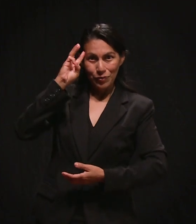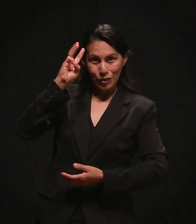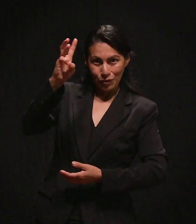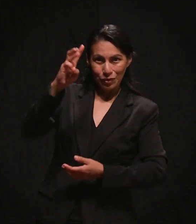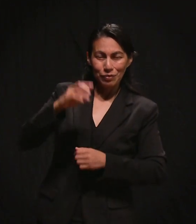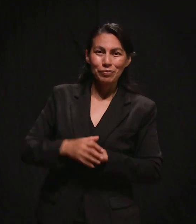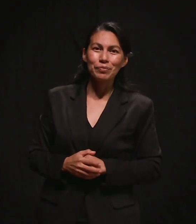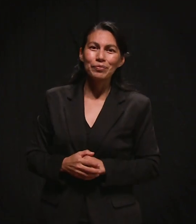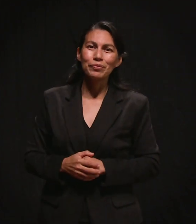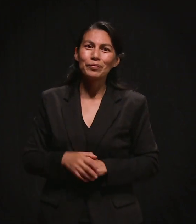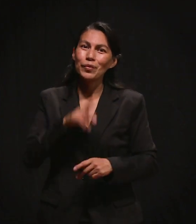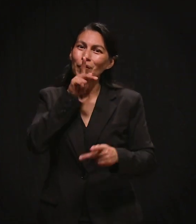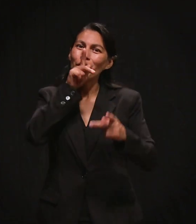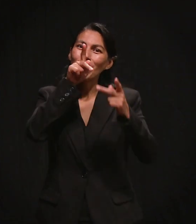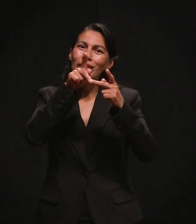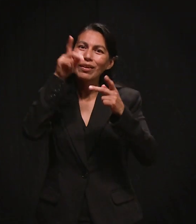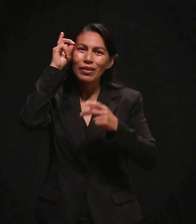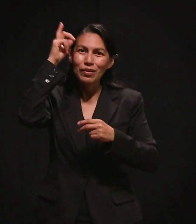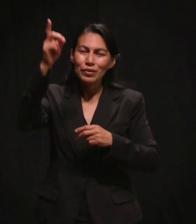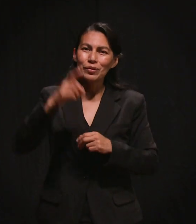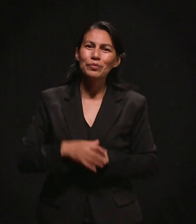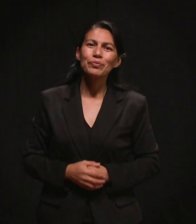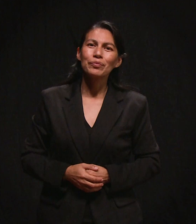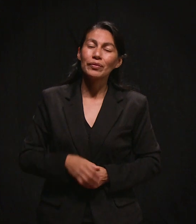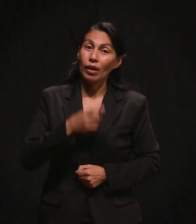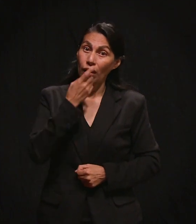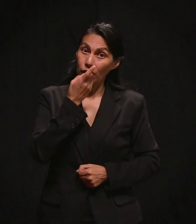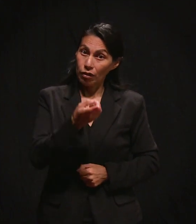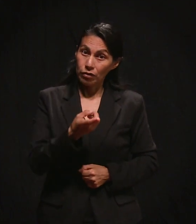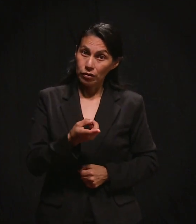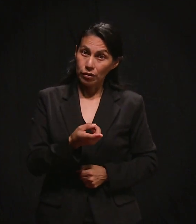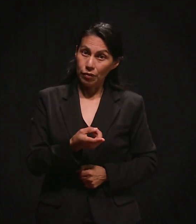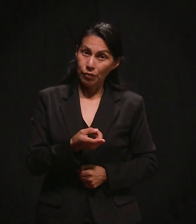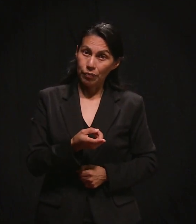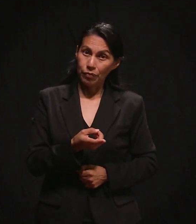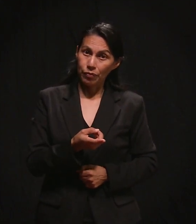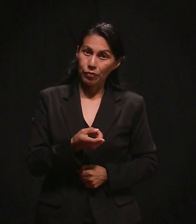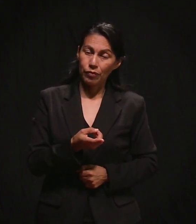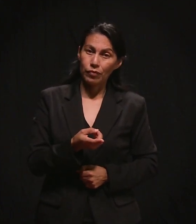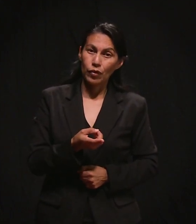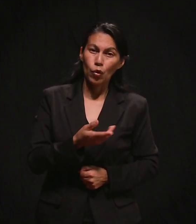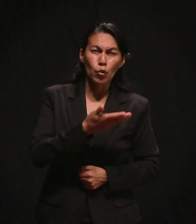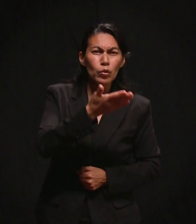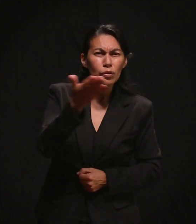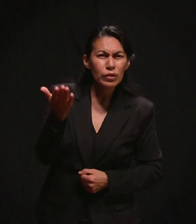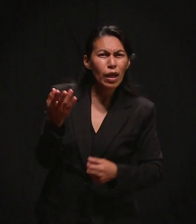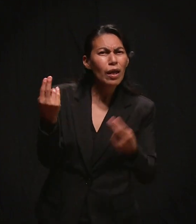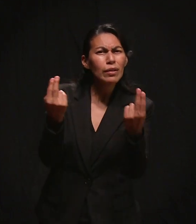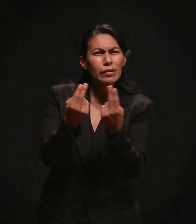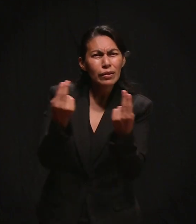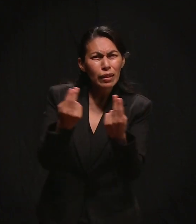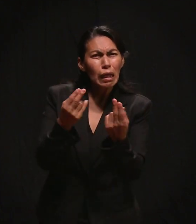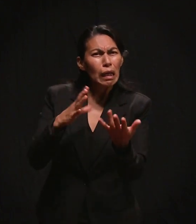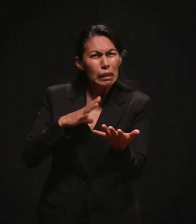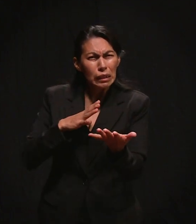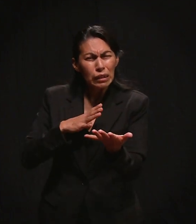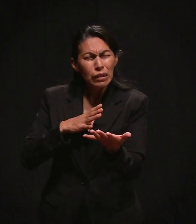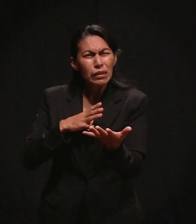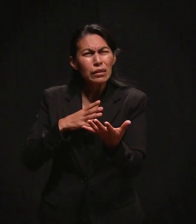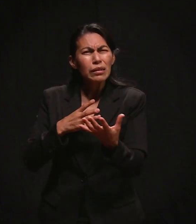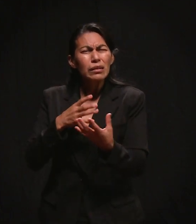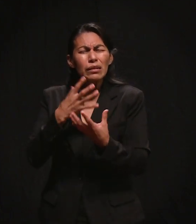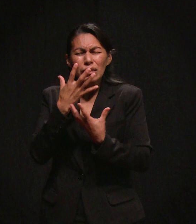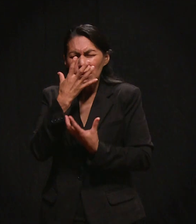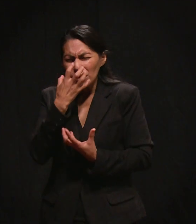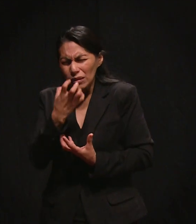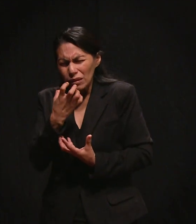así: presentad a Dios vuestras necesidades, tristezas, gozos,